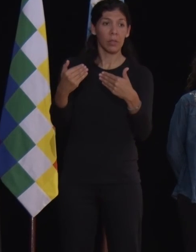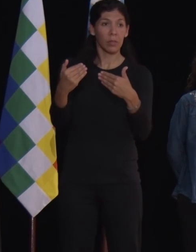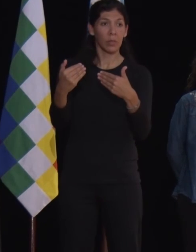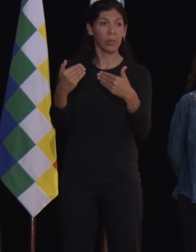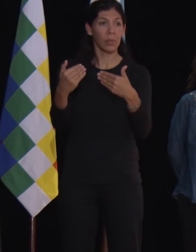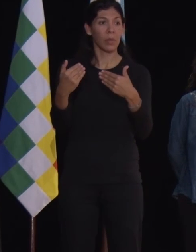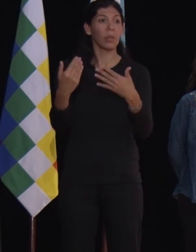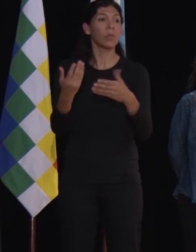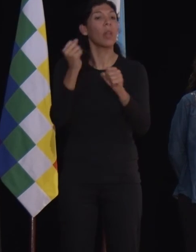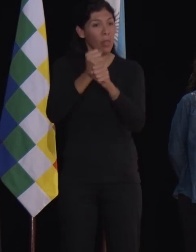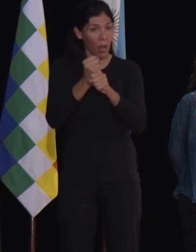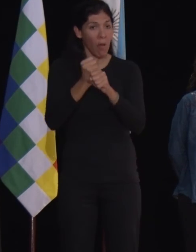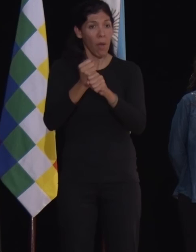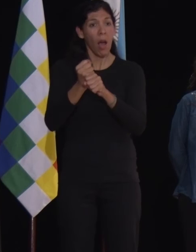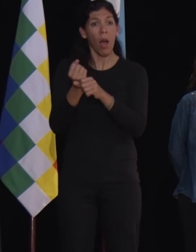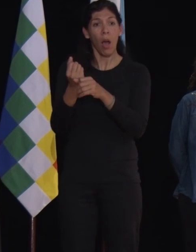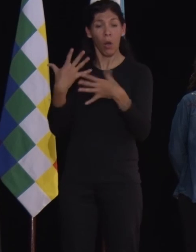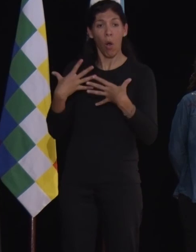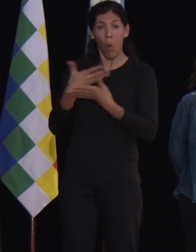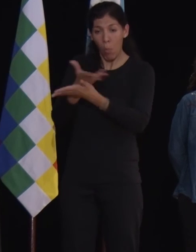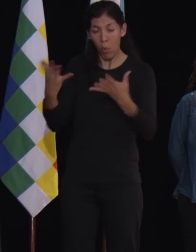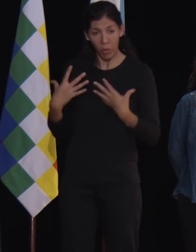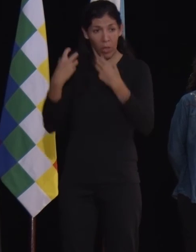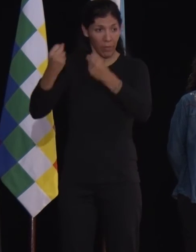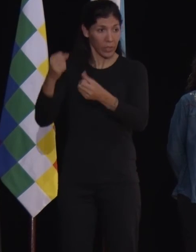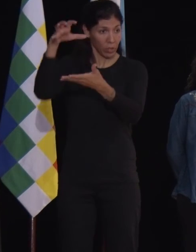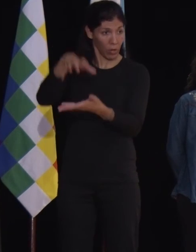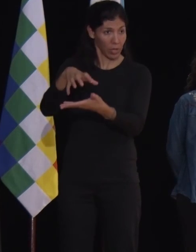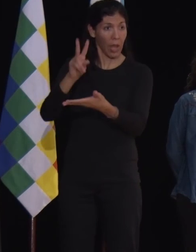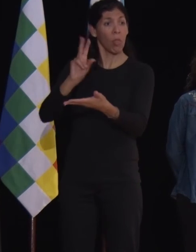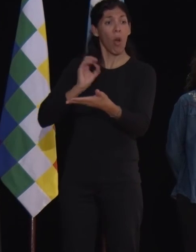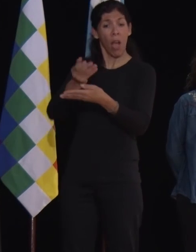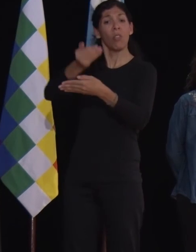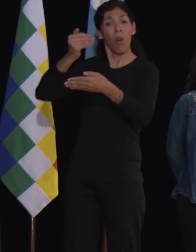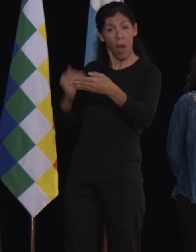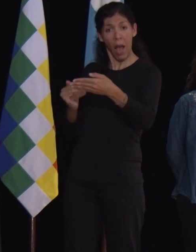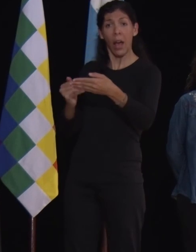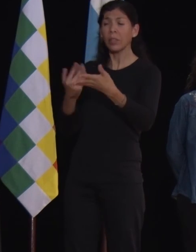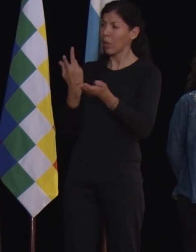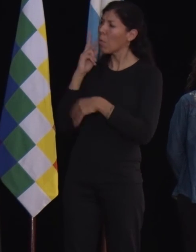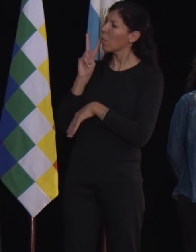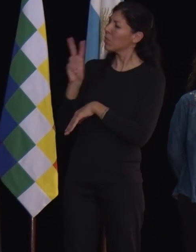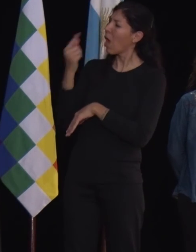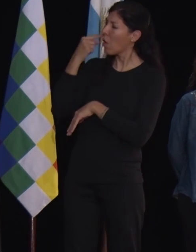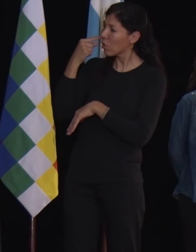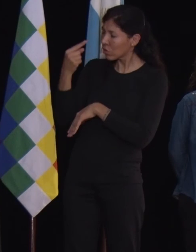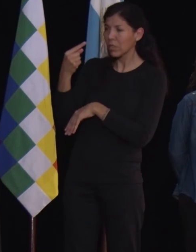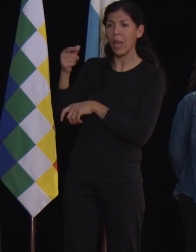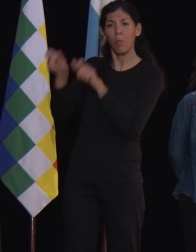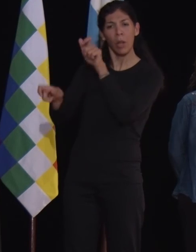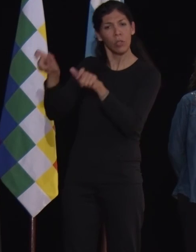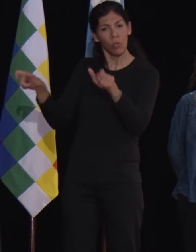la labor de la defensoría que hace dos años empezó a poder mirar el trabajo del intérprete y de las personas sordas en su